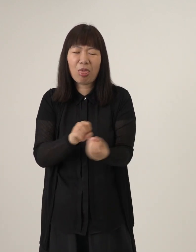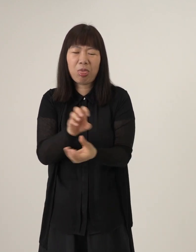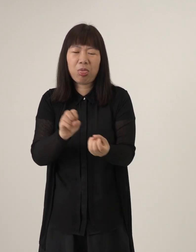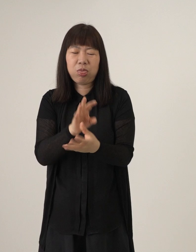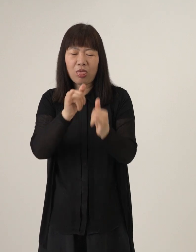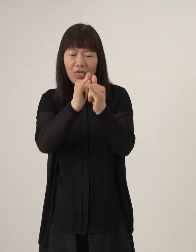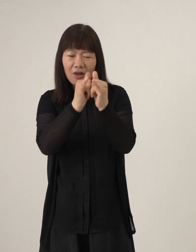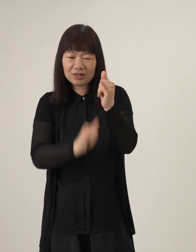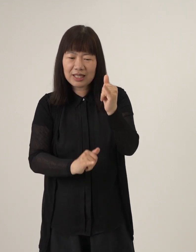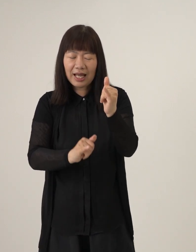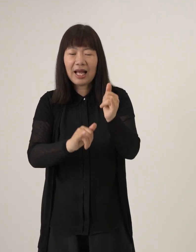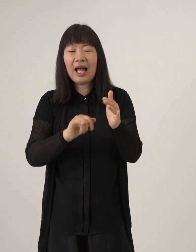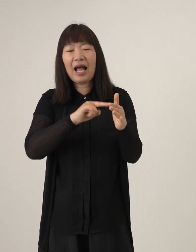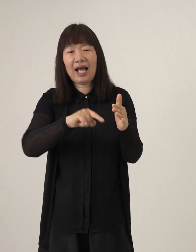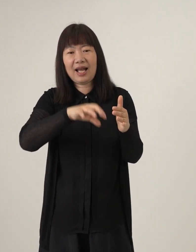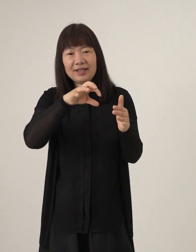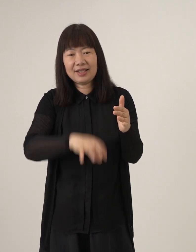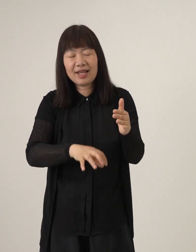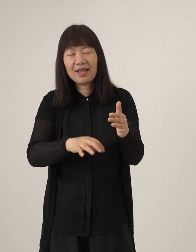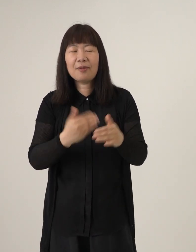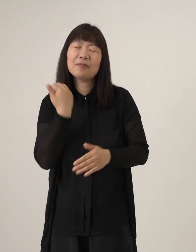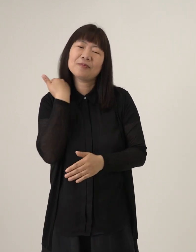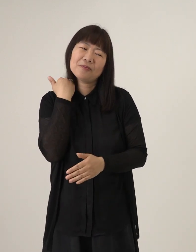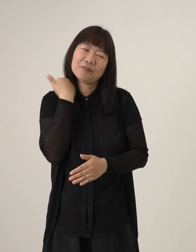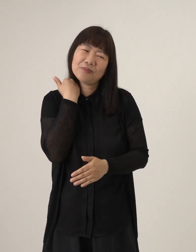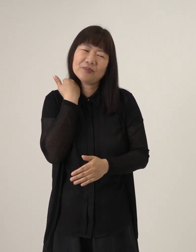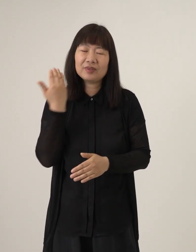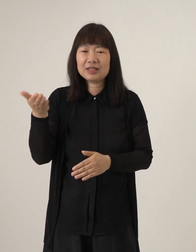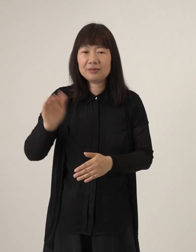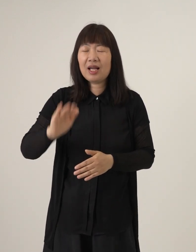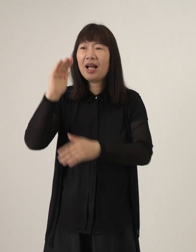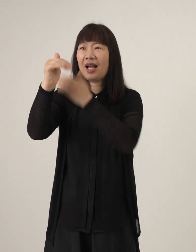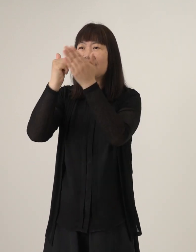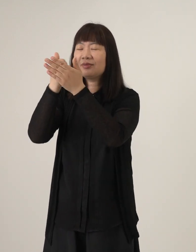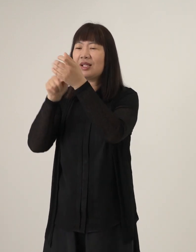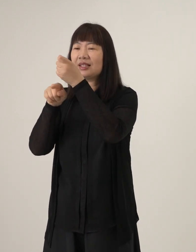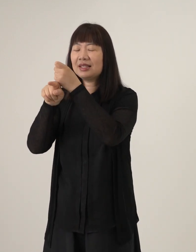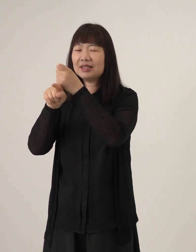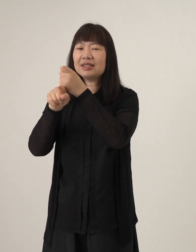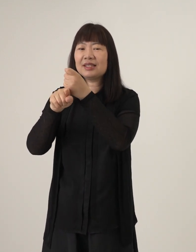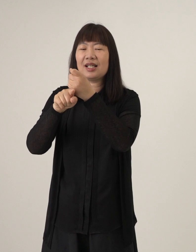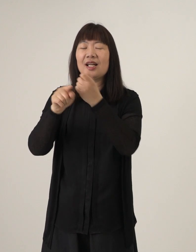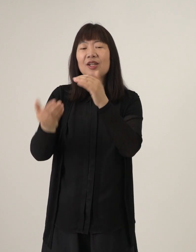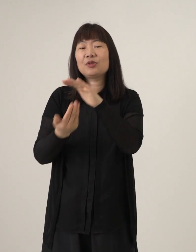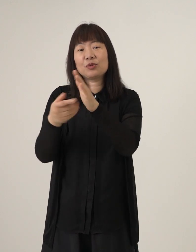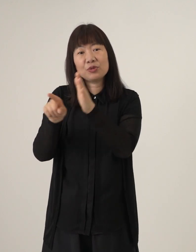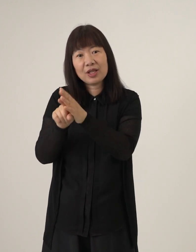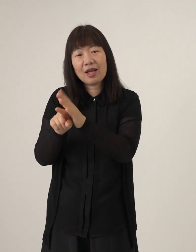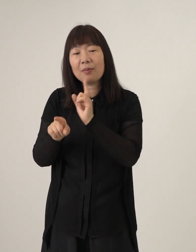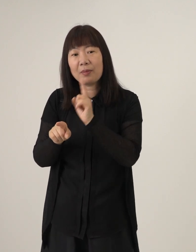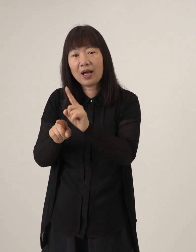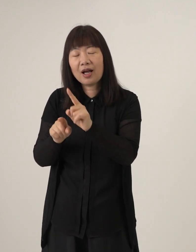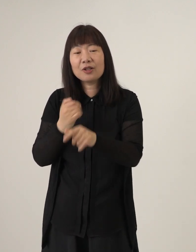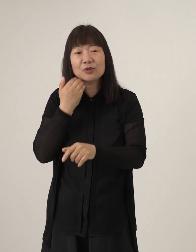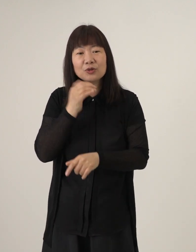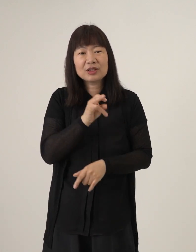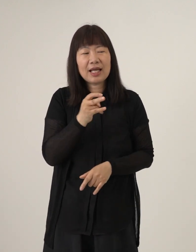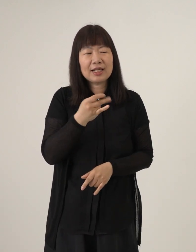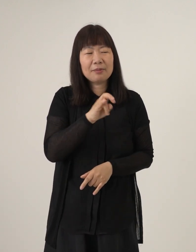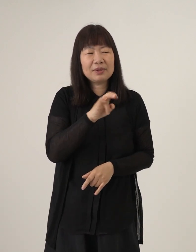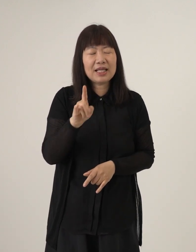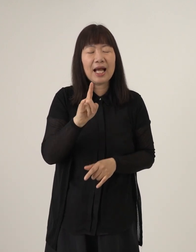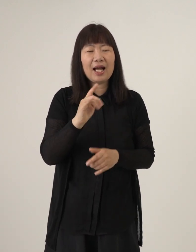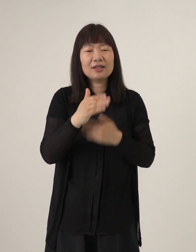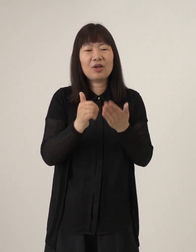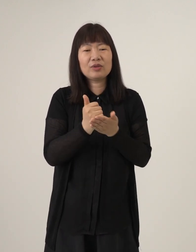속에 보이지 않게 누구의 뜻을 이루기 위해서? 예레미야에게 하신 하나님의 말씀을 이루기 위해서.